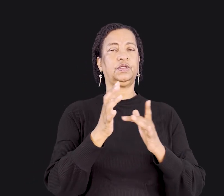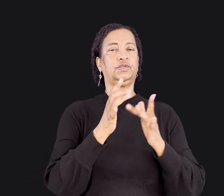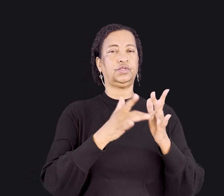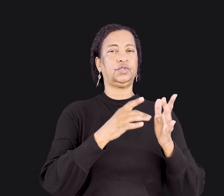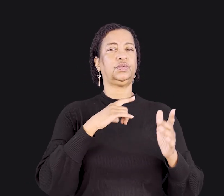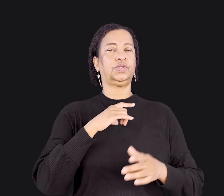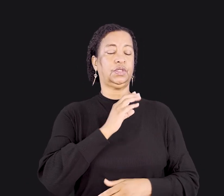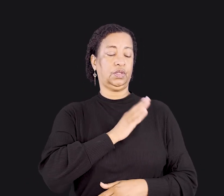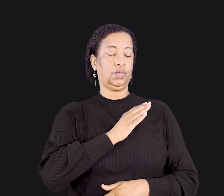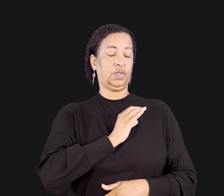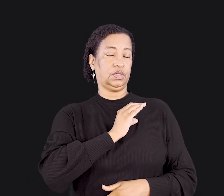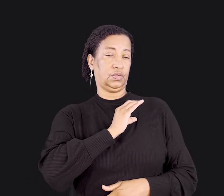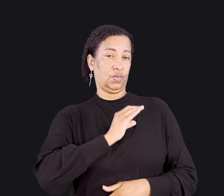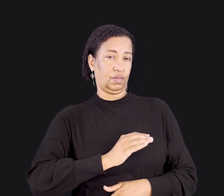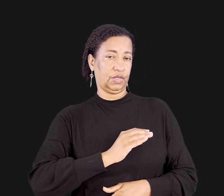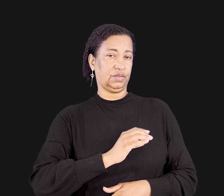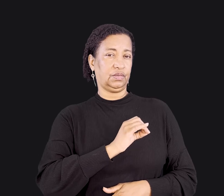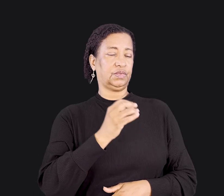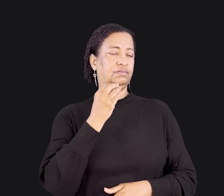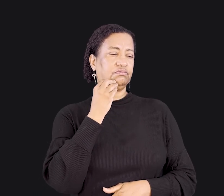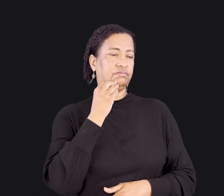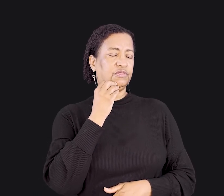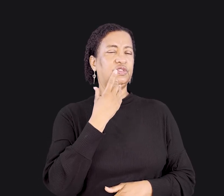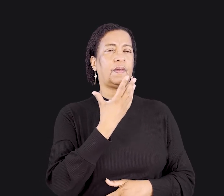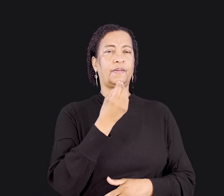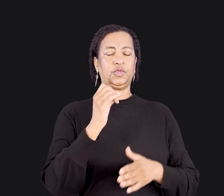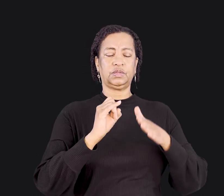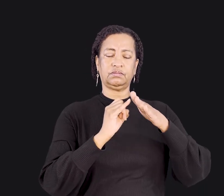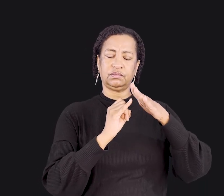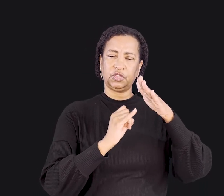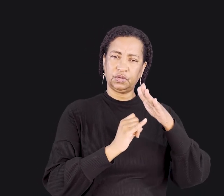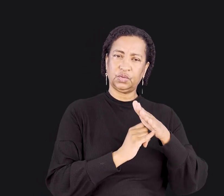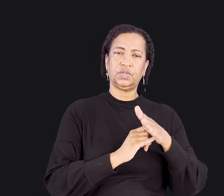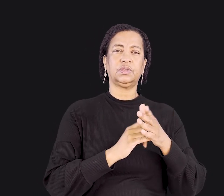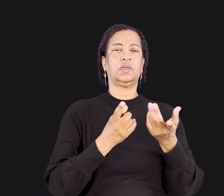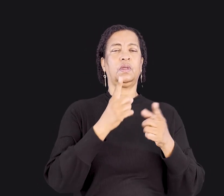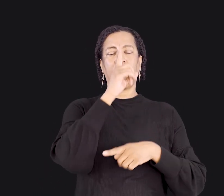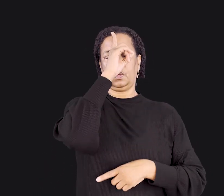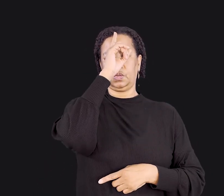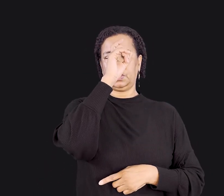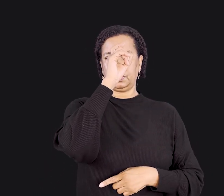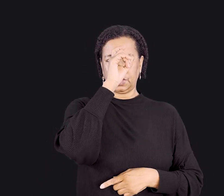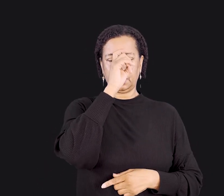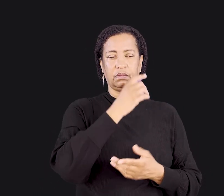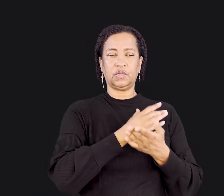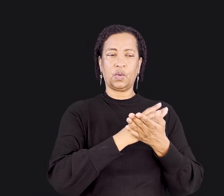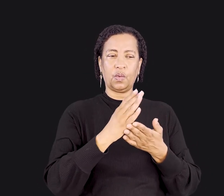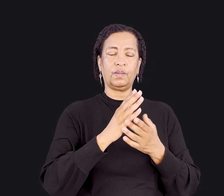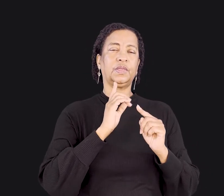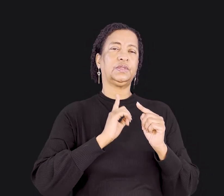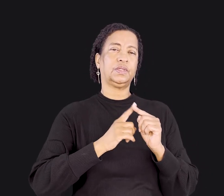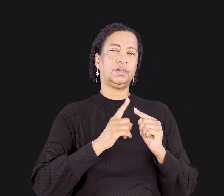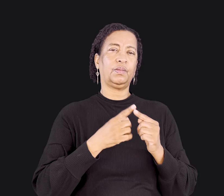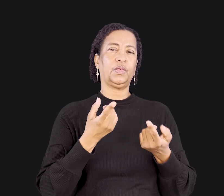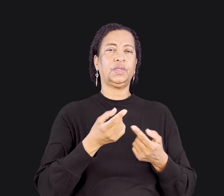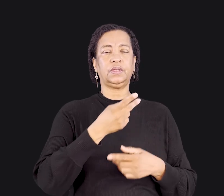coração. Se observarmos muitas instituições e hospitais, eles começaram porque seus fundadores tinham